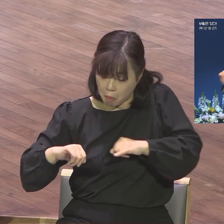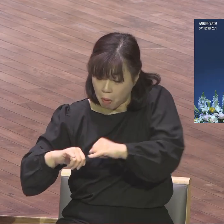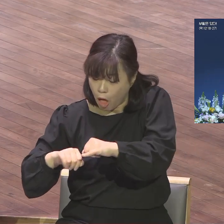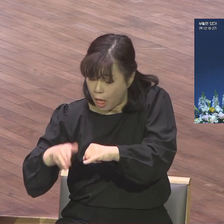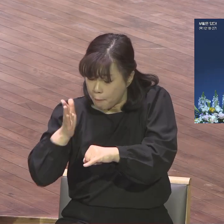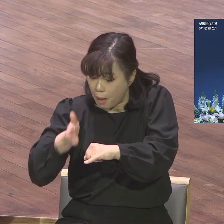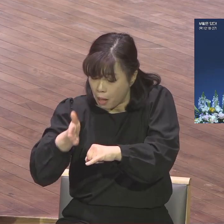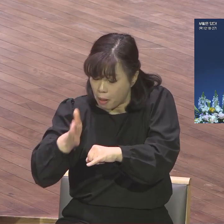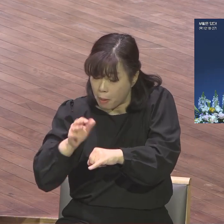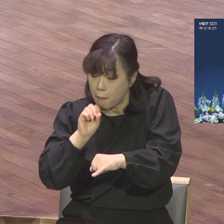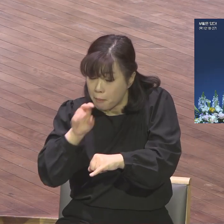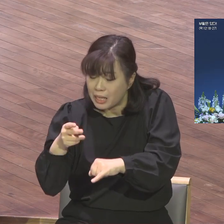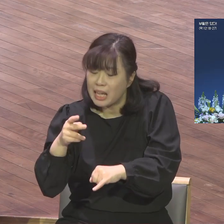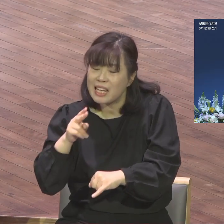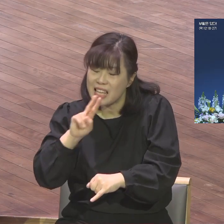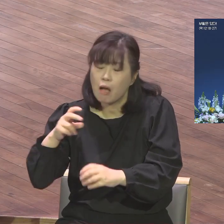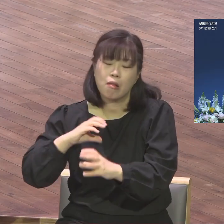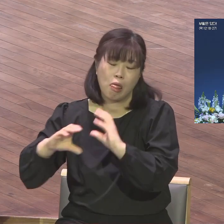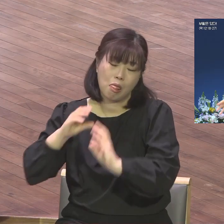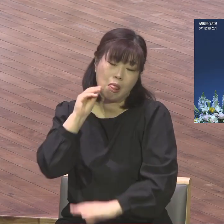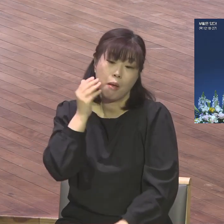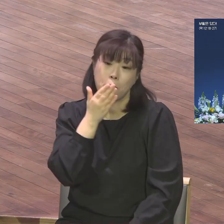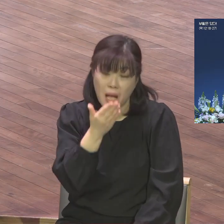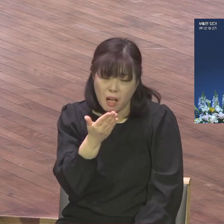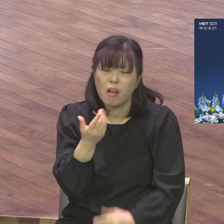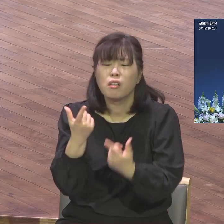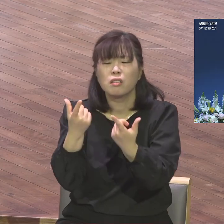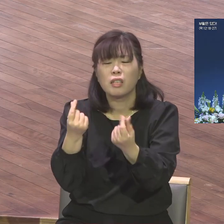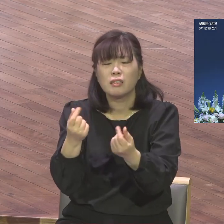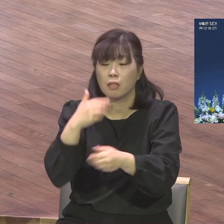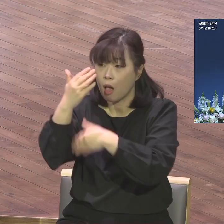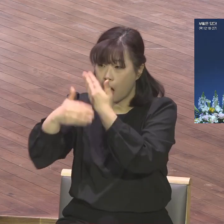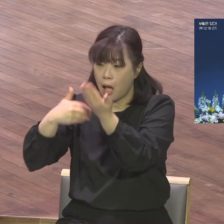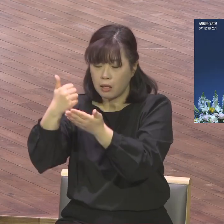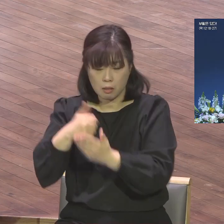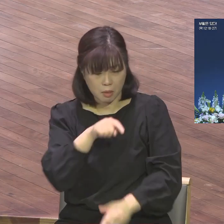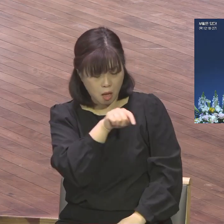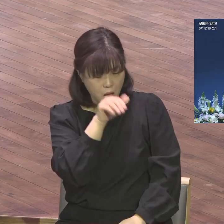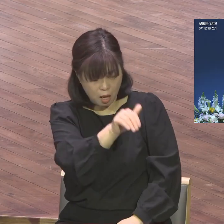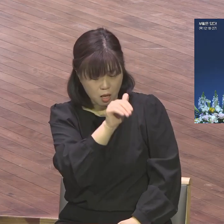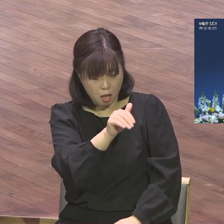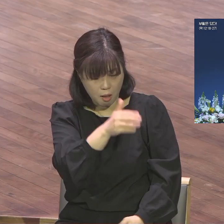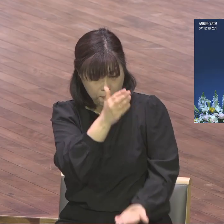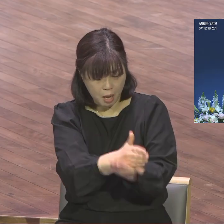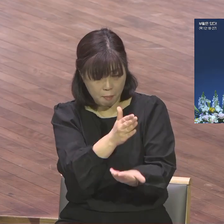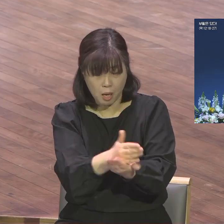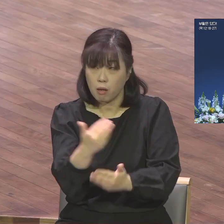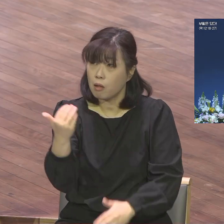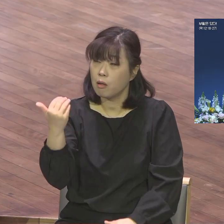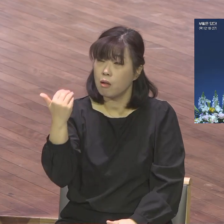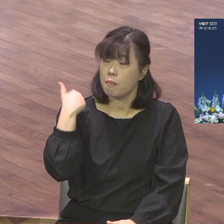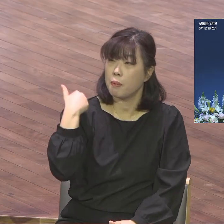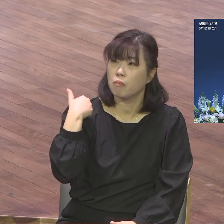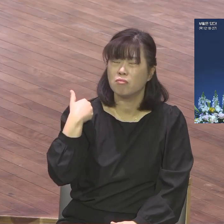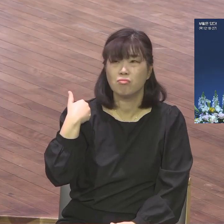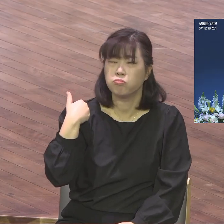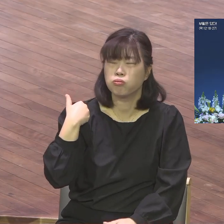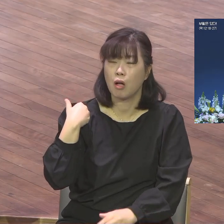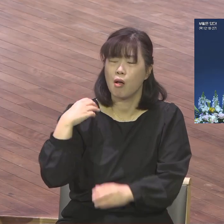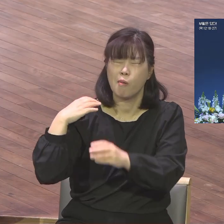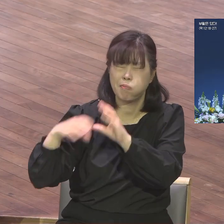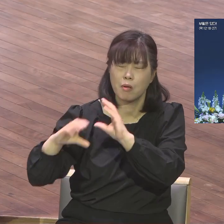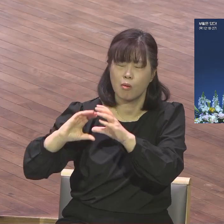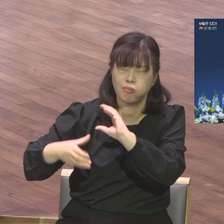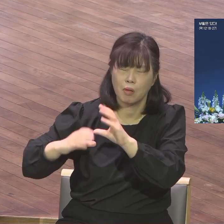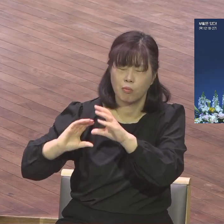전해줘도 못 알아들어. 아무리 보내도 안 돼. 할 수 없이 내가 가야 되겠구나. 하나님의 인간이 되신